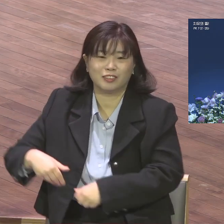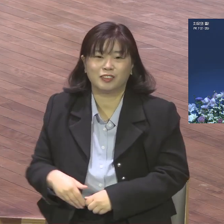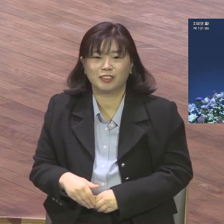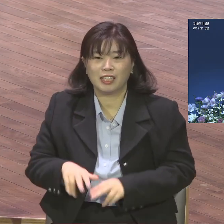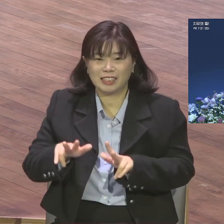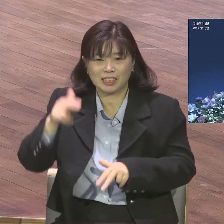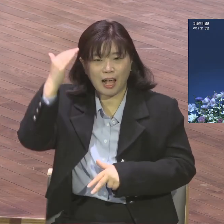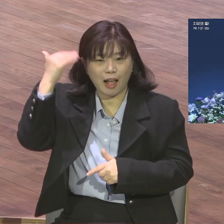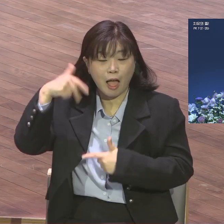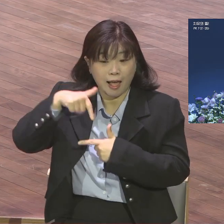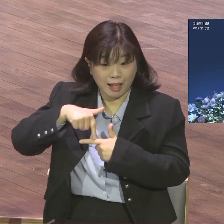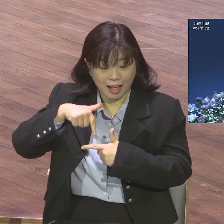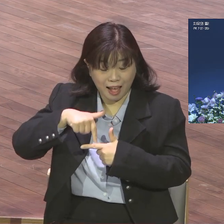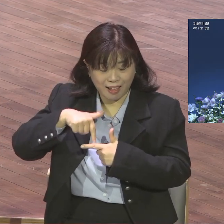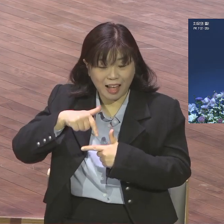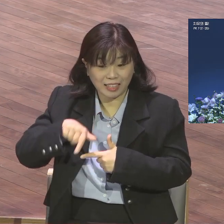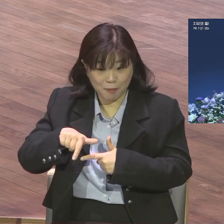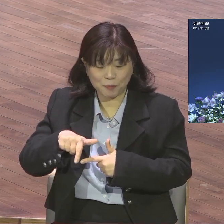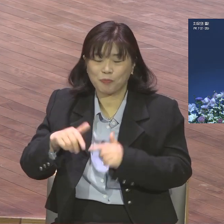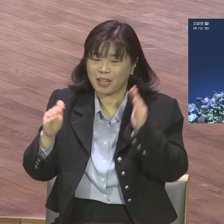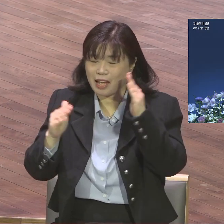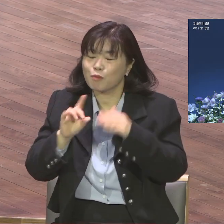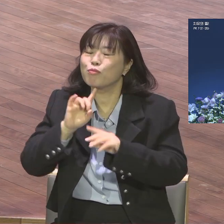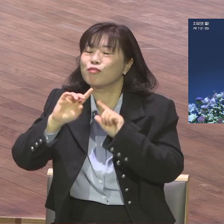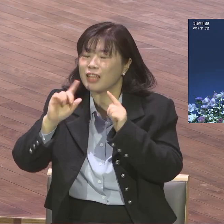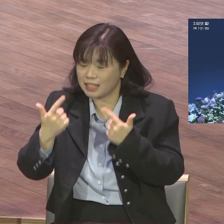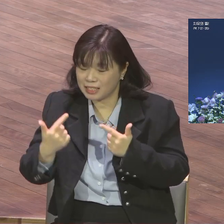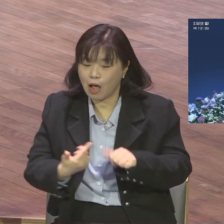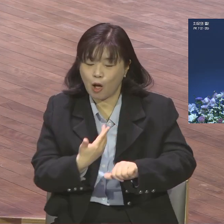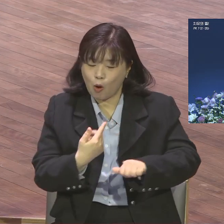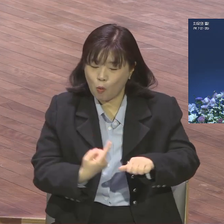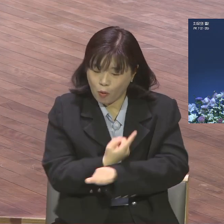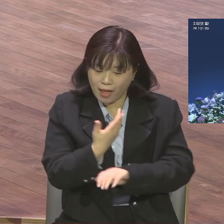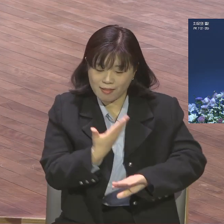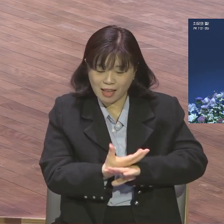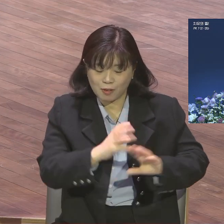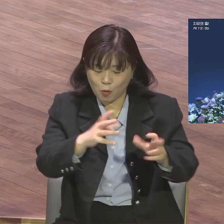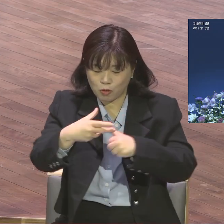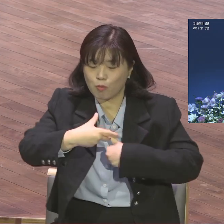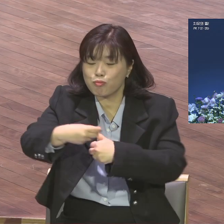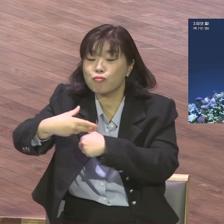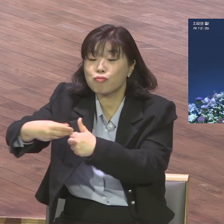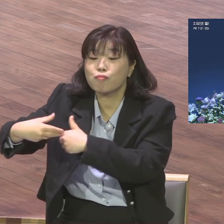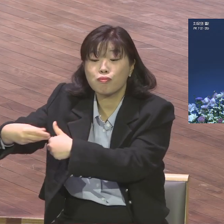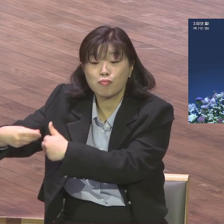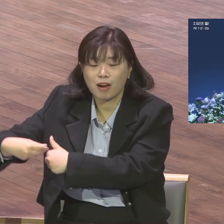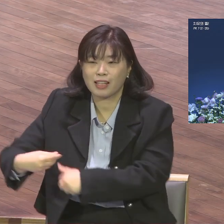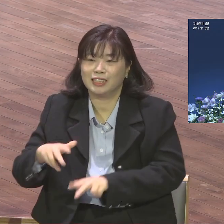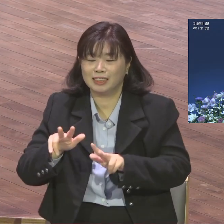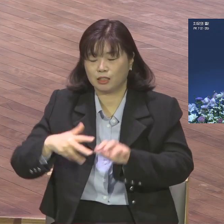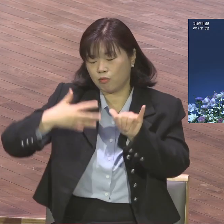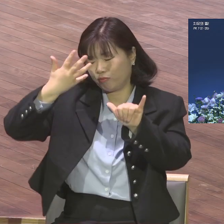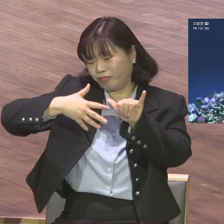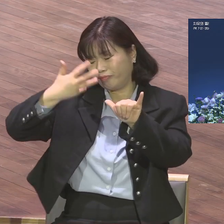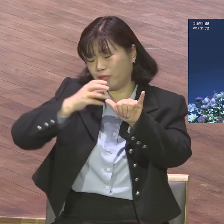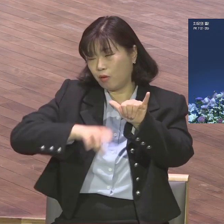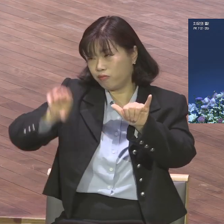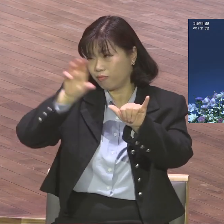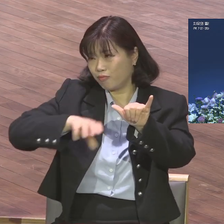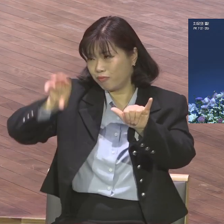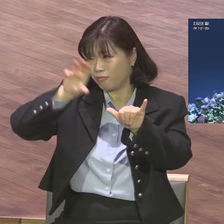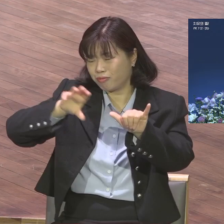뭐 그렇게 유튜브를 통해서 아주 유명 강사가 되었다고. 예원 청인회